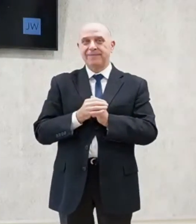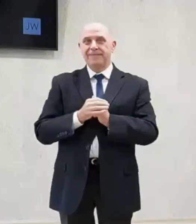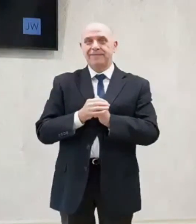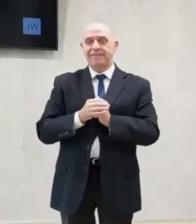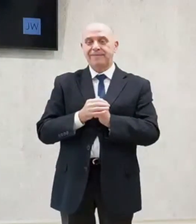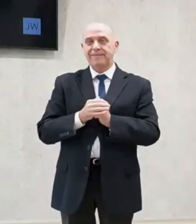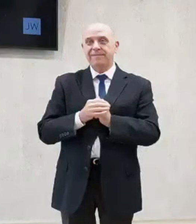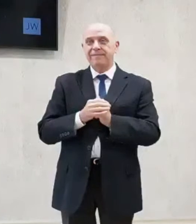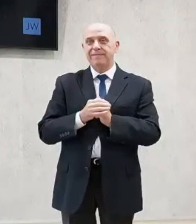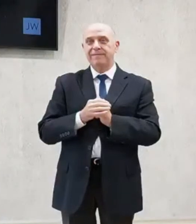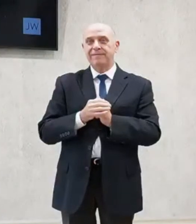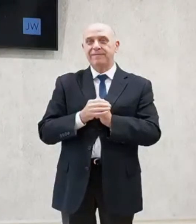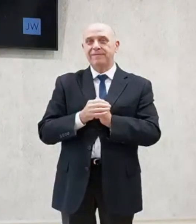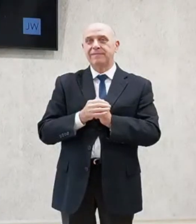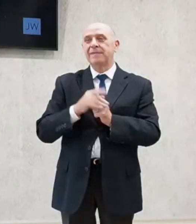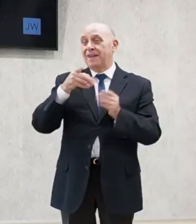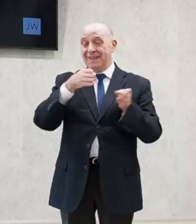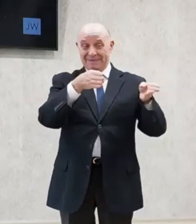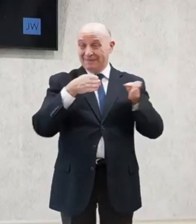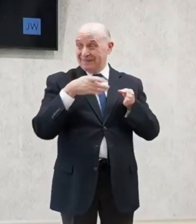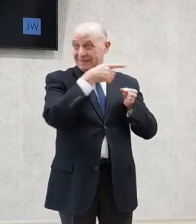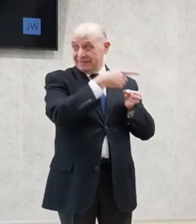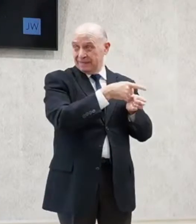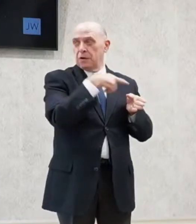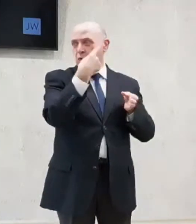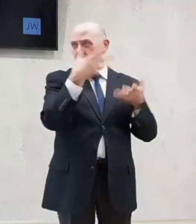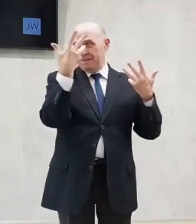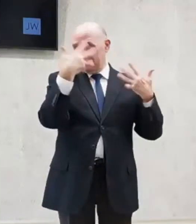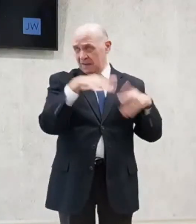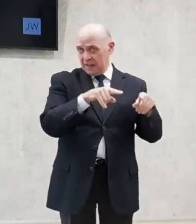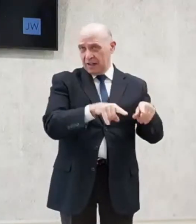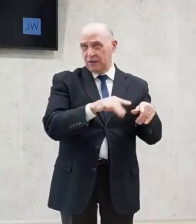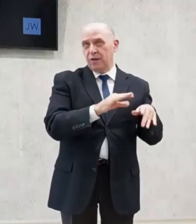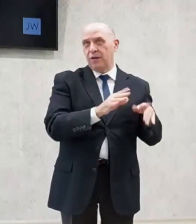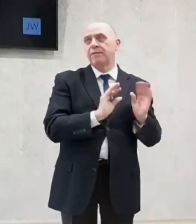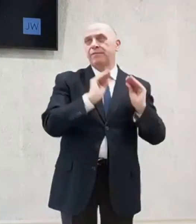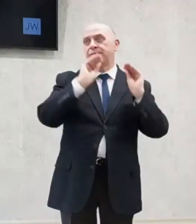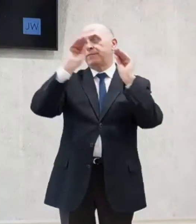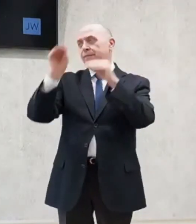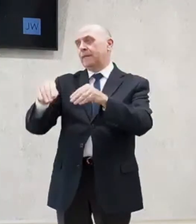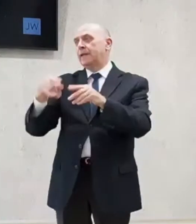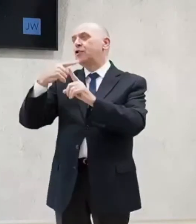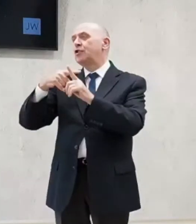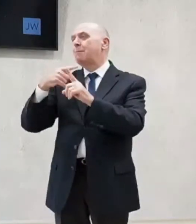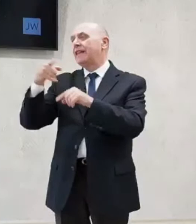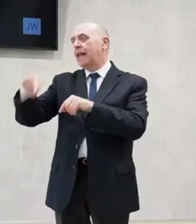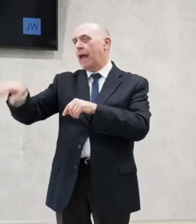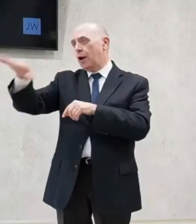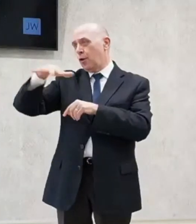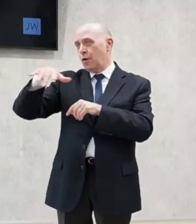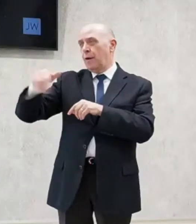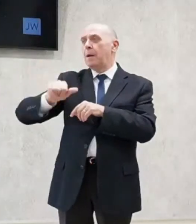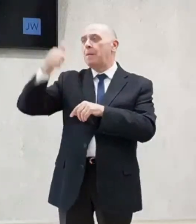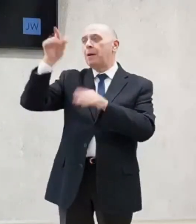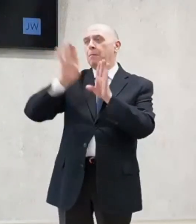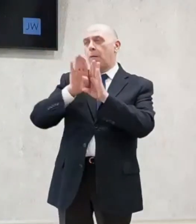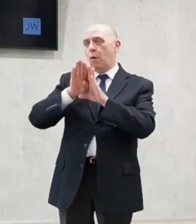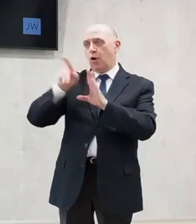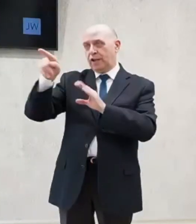il feretro Dopodiché verrà accompagnato al cimitero di Prima Porta